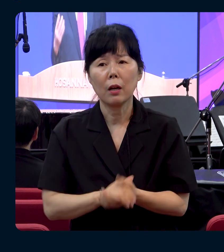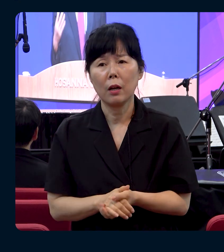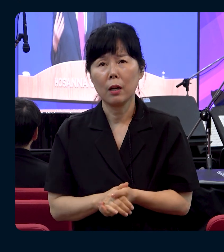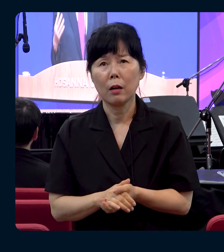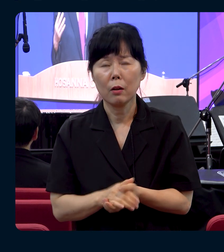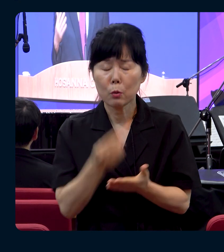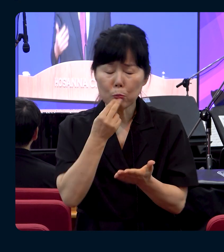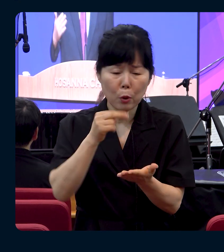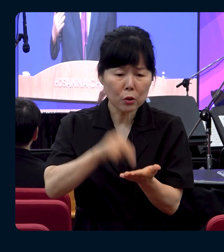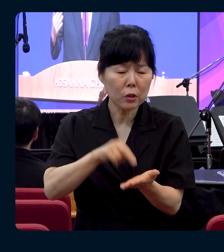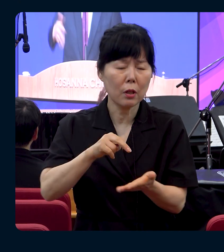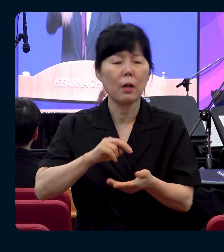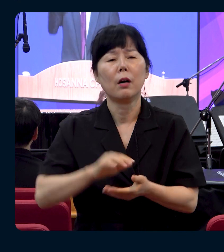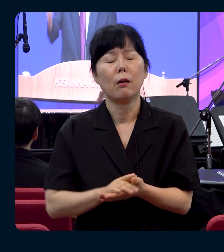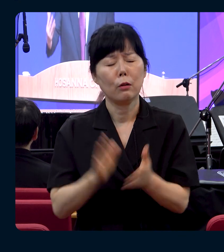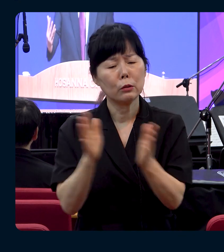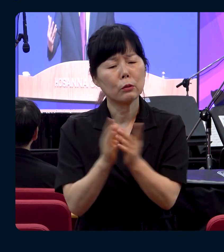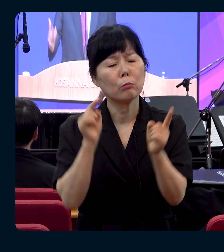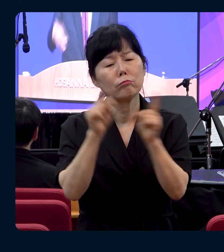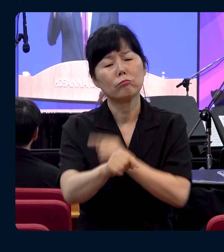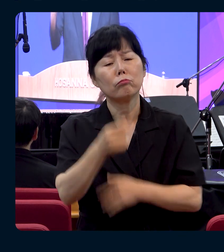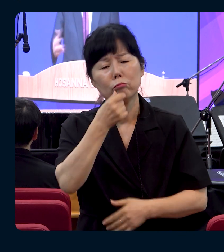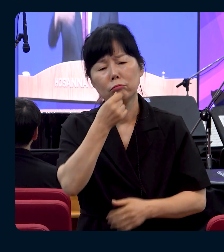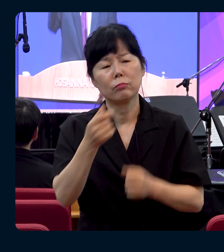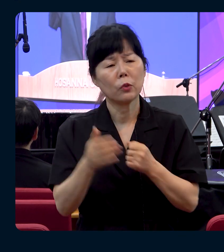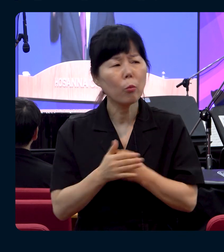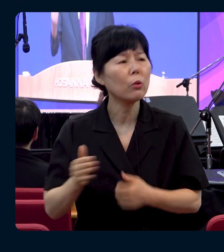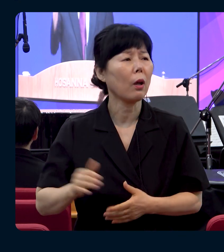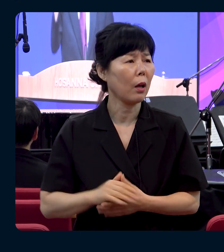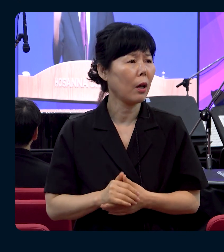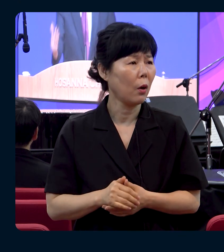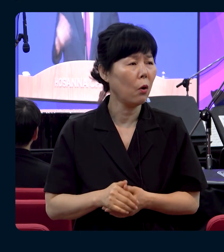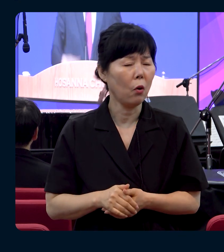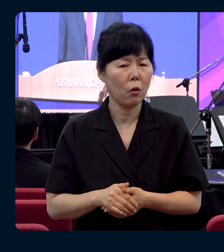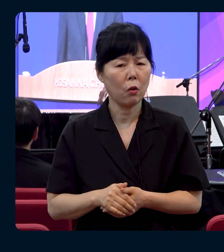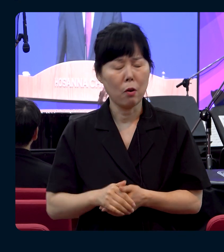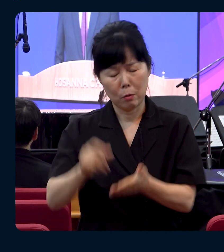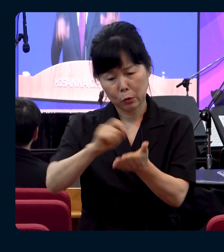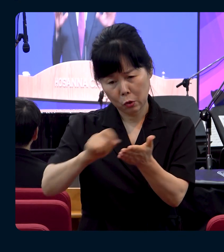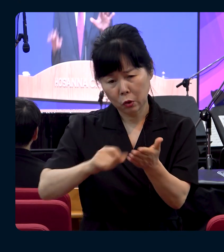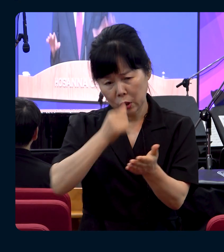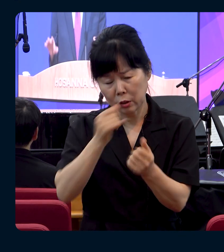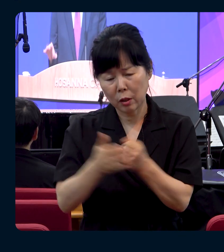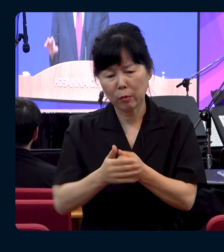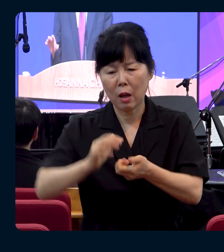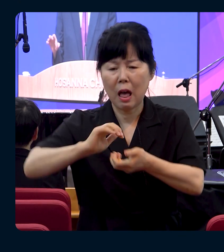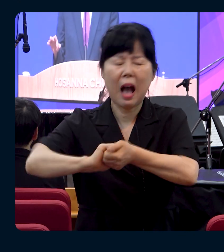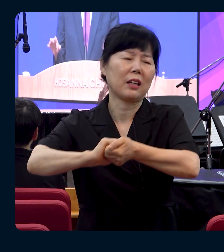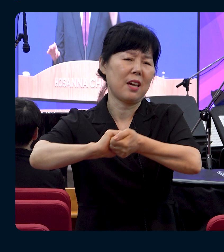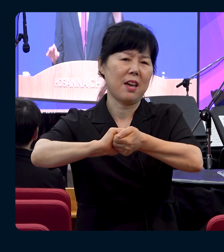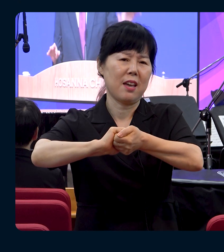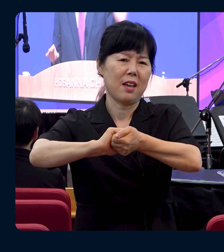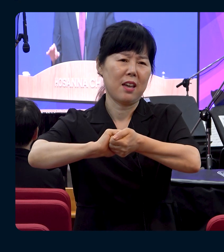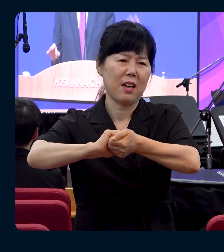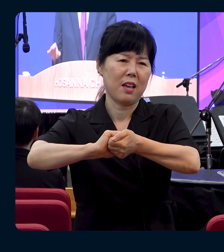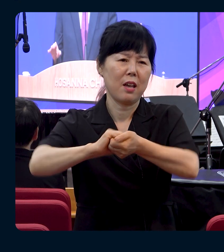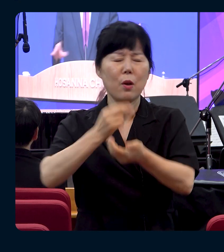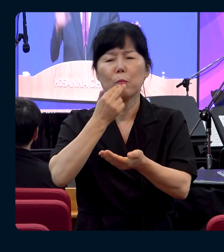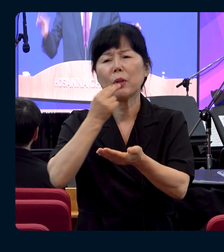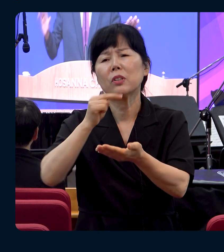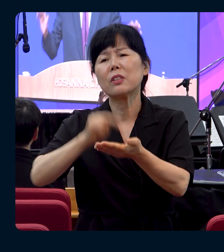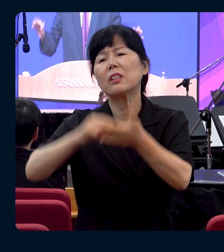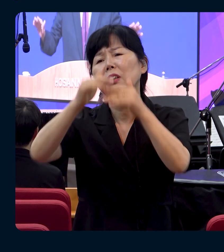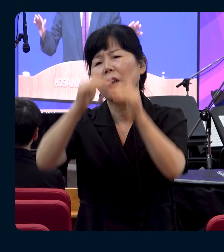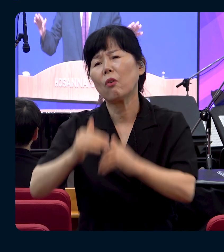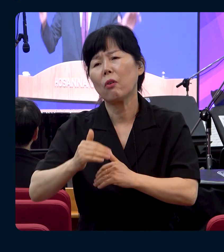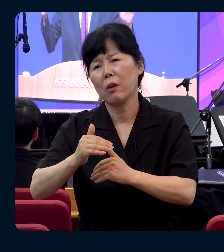뭐 편지라는 것은 다 직접 갈 수 없으니까 쓰는 것이긴 하지만, 그래서 그 정도에 있어서 옥중 서신은요